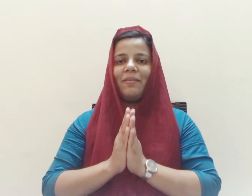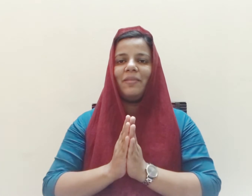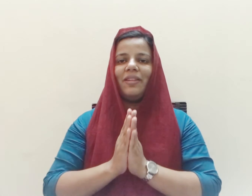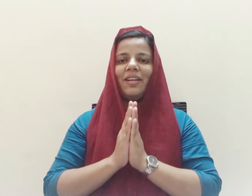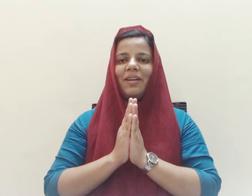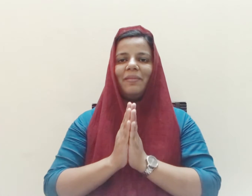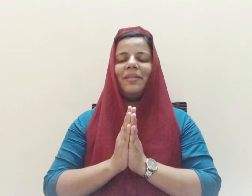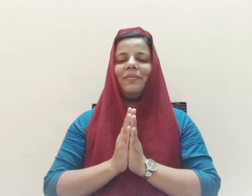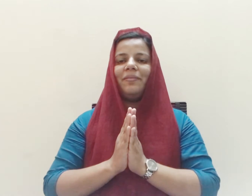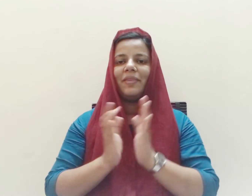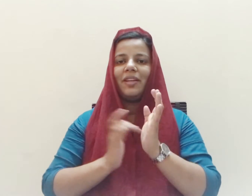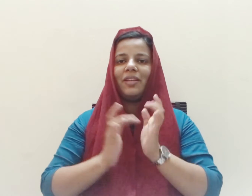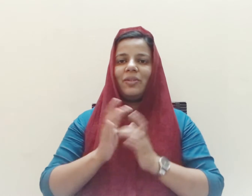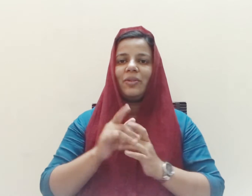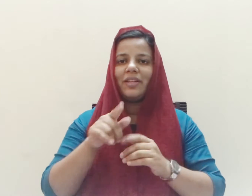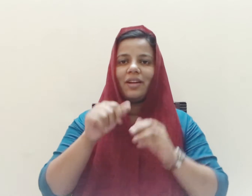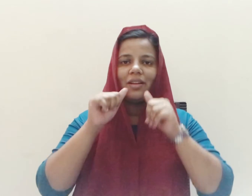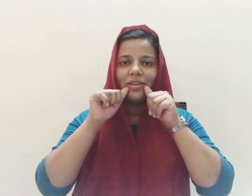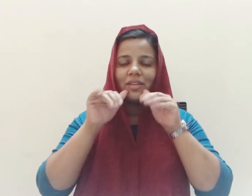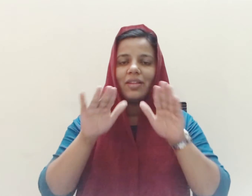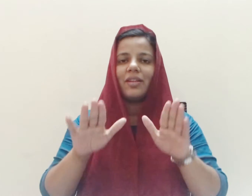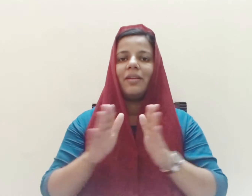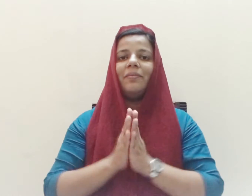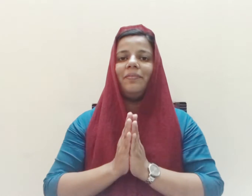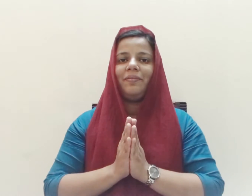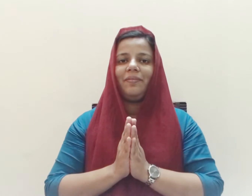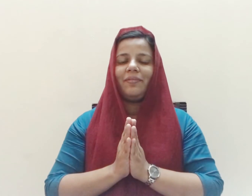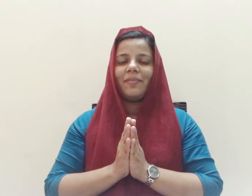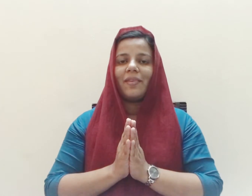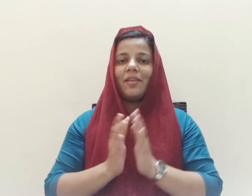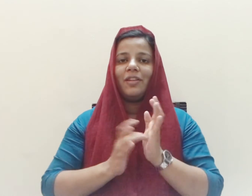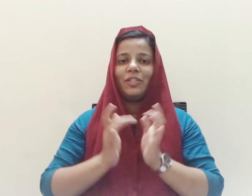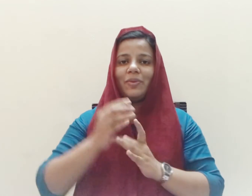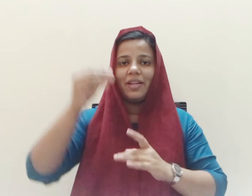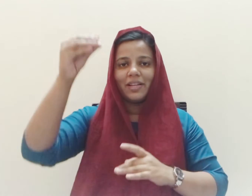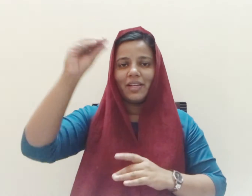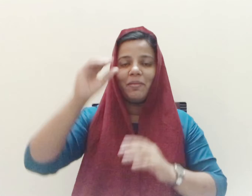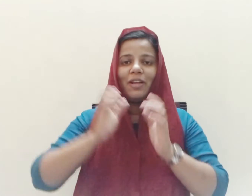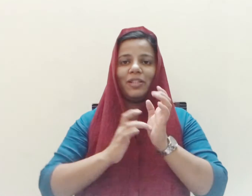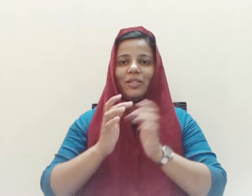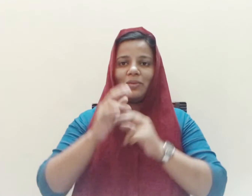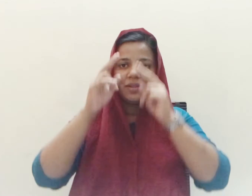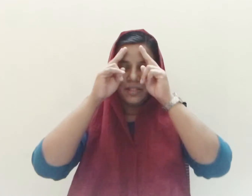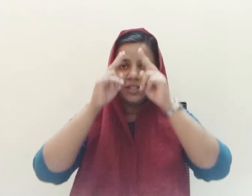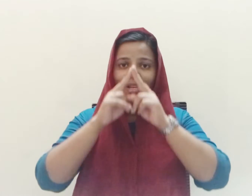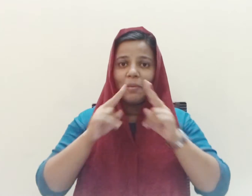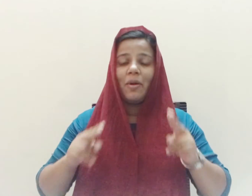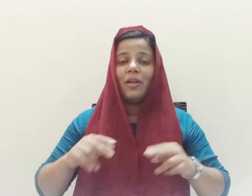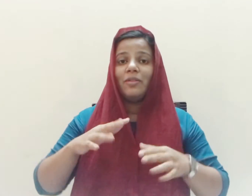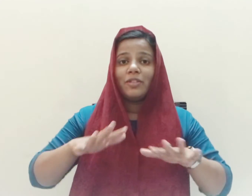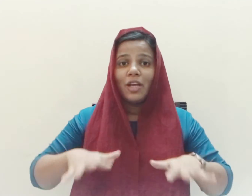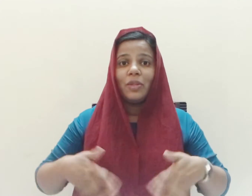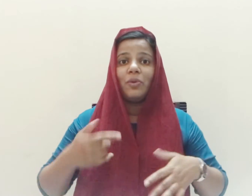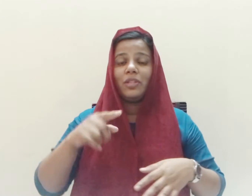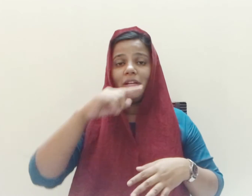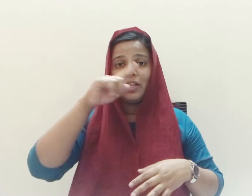ആമേൻ, ആമേൻ, ആമേൻ. കർത്താവ് നിങ്ങളെ അനുഗ്രഹിക്കട്ടെ. ആമേൻ. കർത്താവിൻ്റെ കൃപയും ദൈവിക സമാധാനവും സന്തോഷവും നിങ്ങളുടെ ജീവിതത്തിൽ